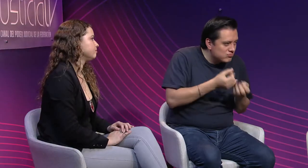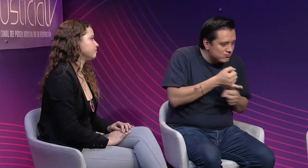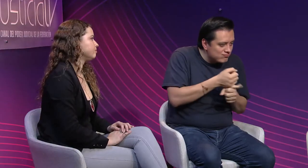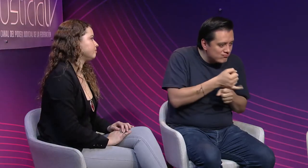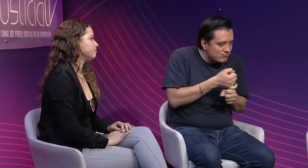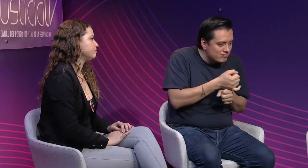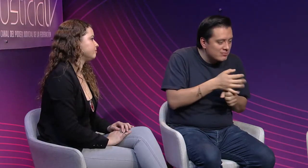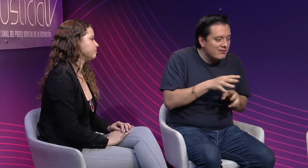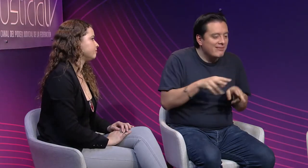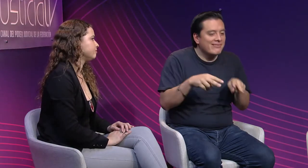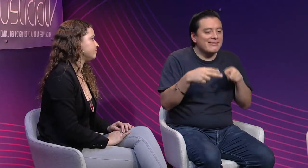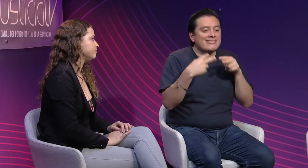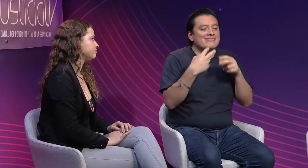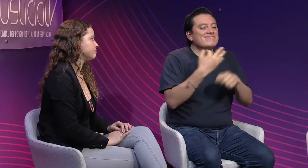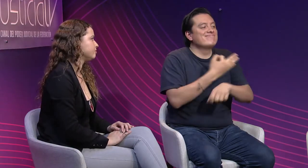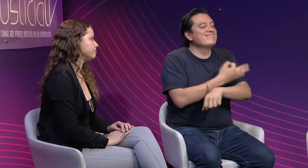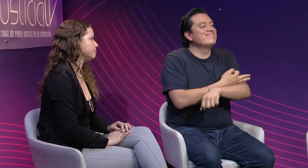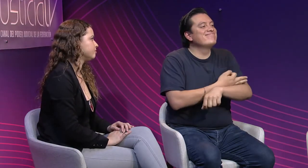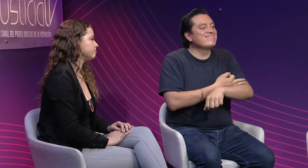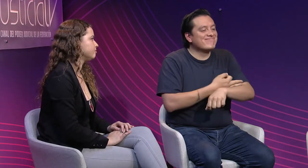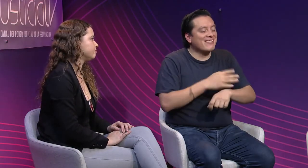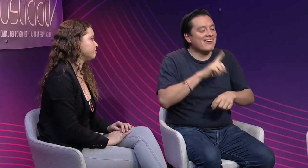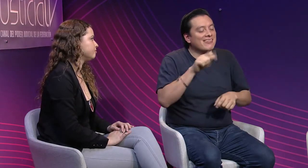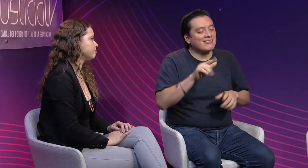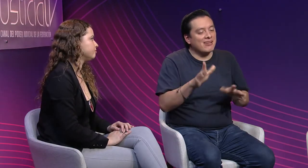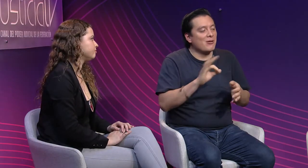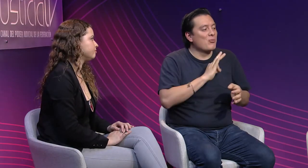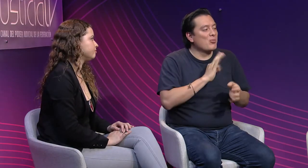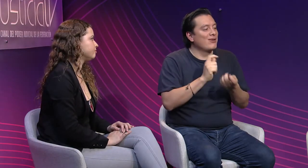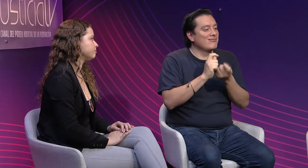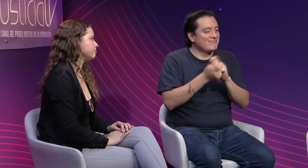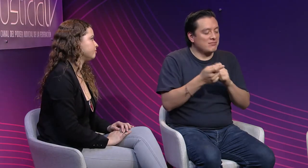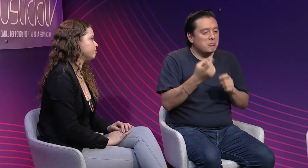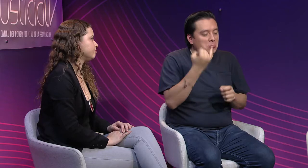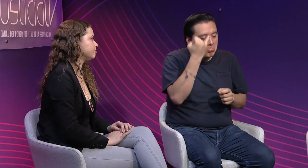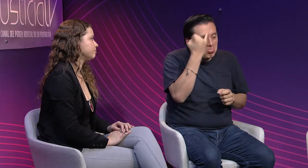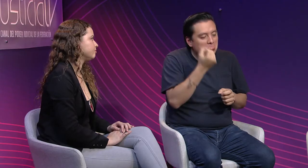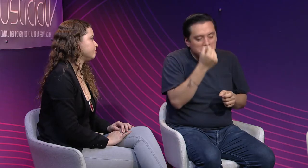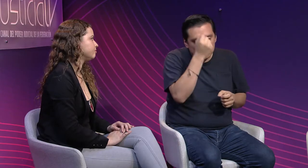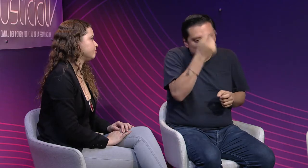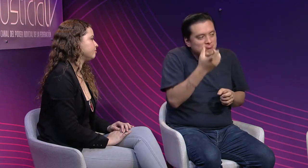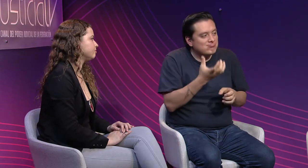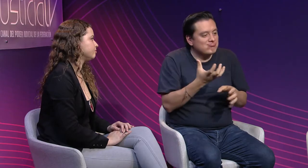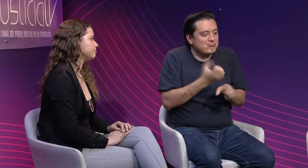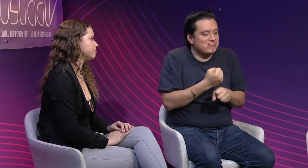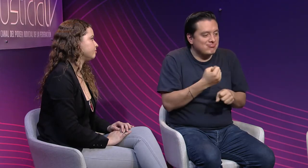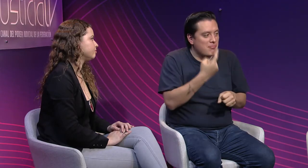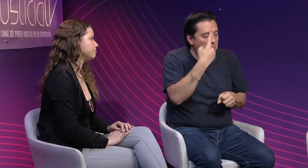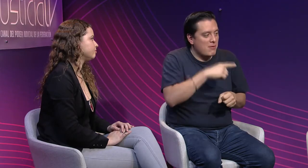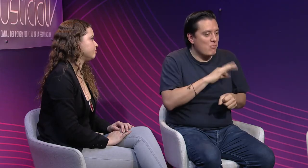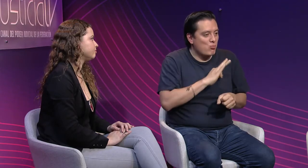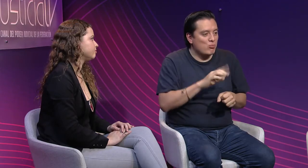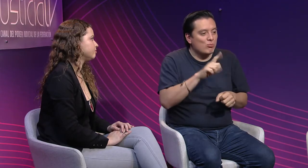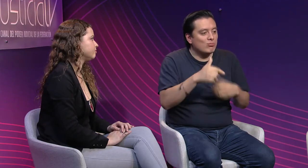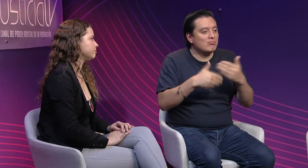más importante. Además de que este intérprete se involucra conmigo en las materias, se involucra conmigo en las asesorías y entonces